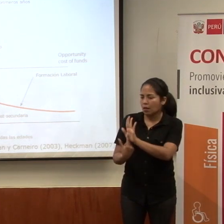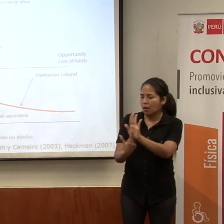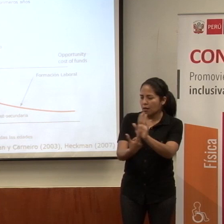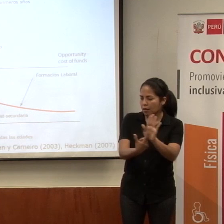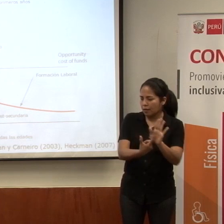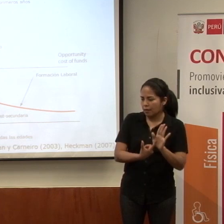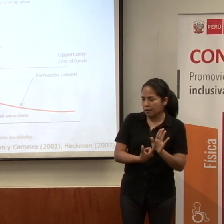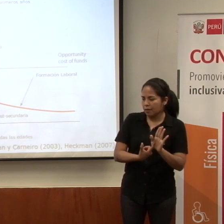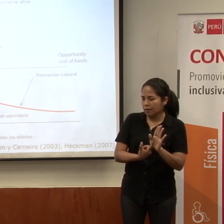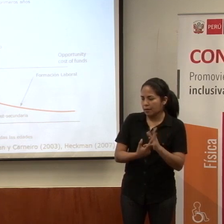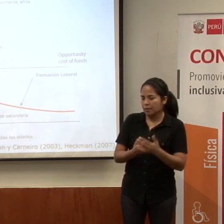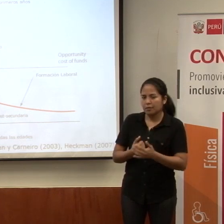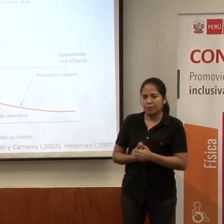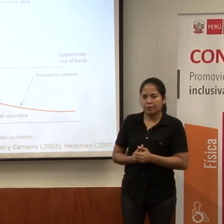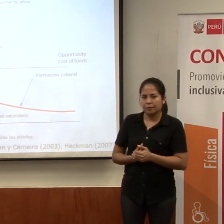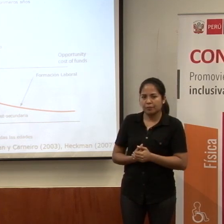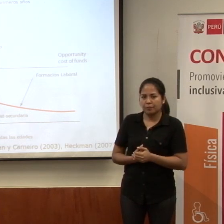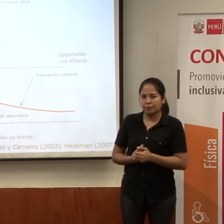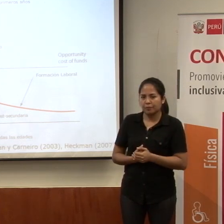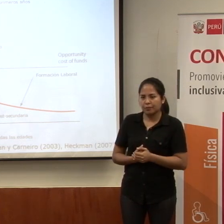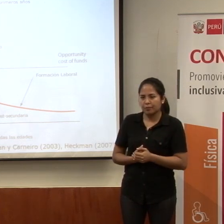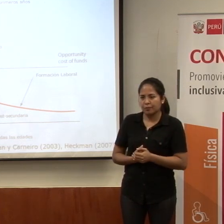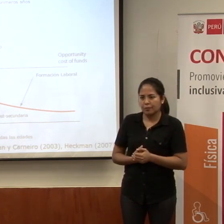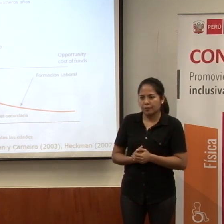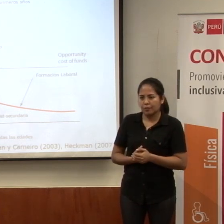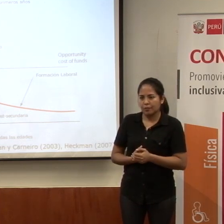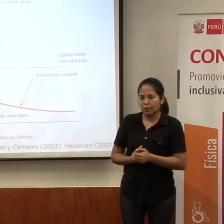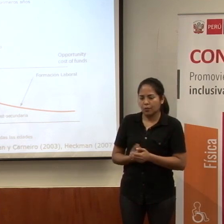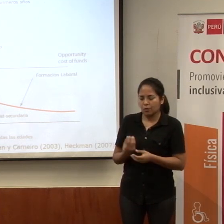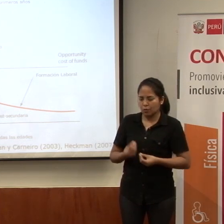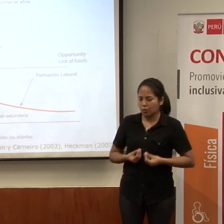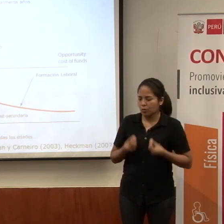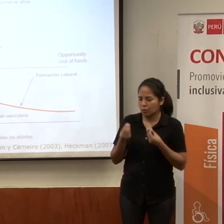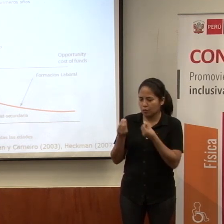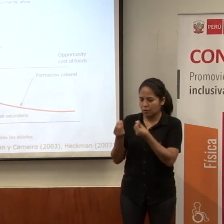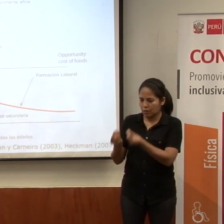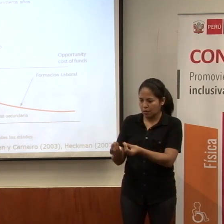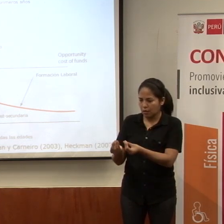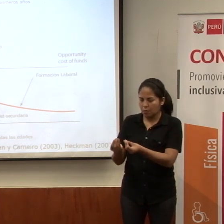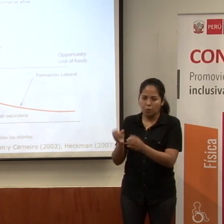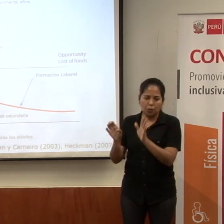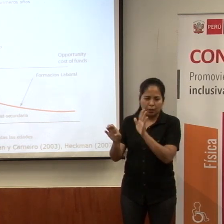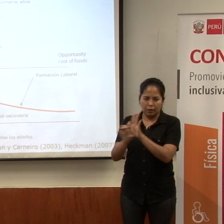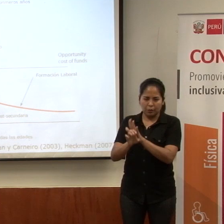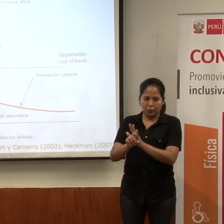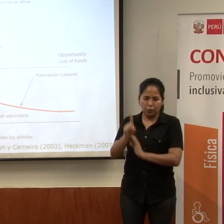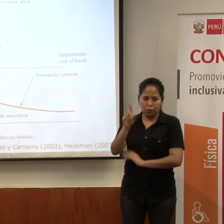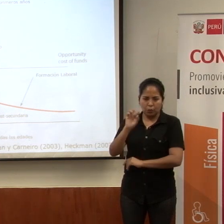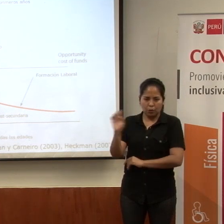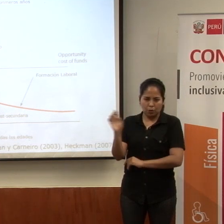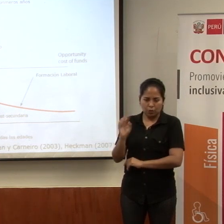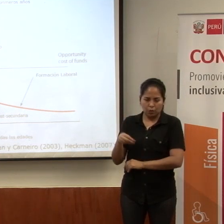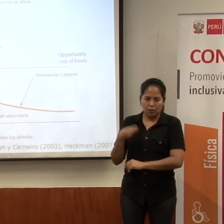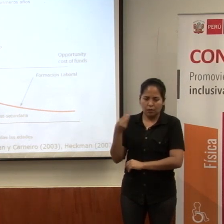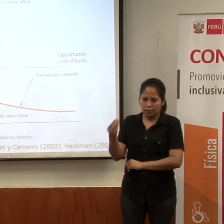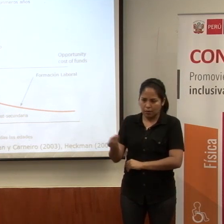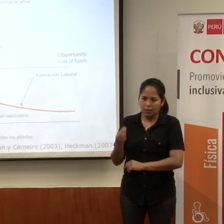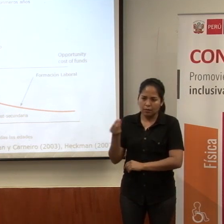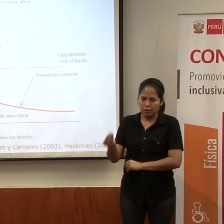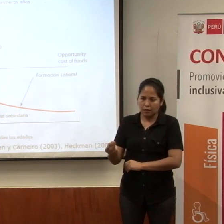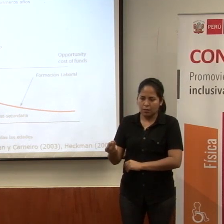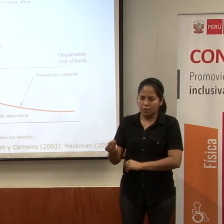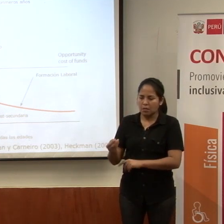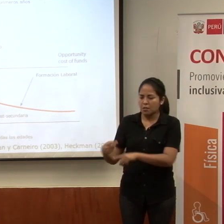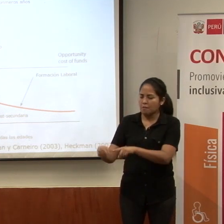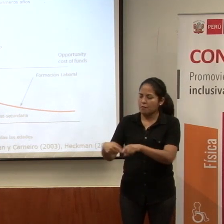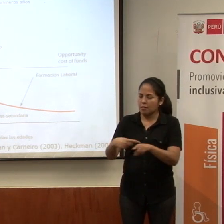lo que se llama la tasa interna de retorno, cuando uno invierte $1 en diferentes edades de la